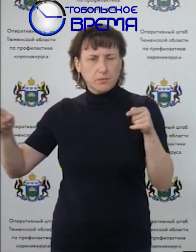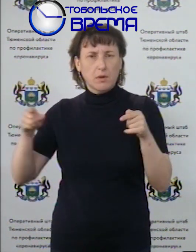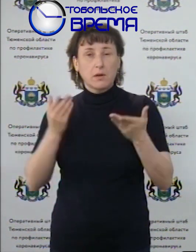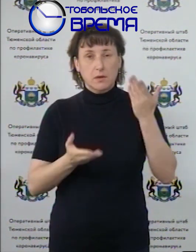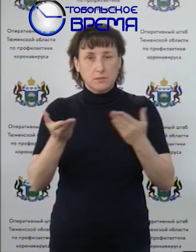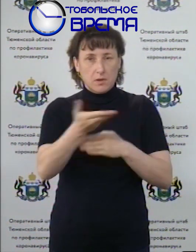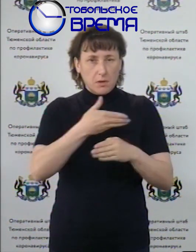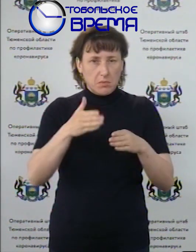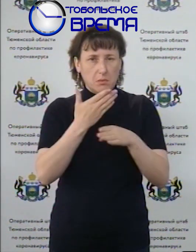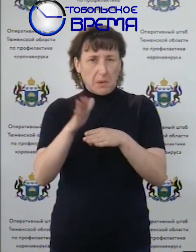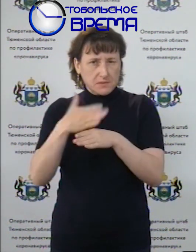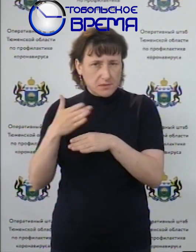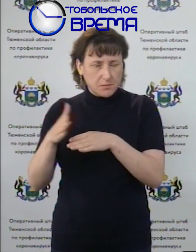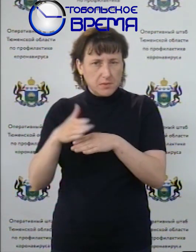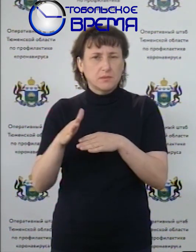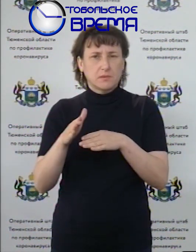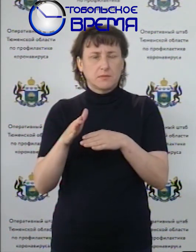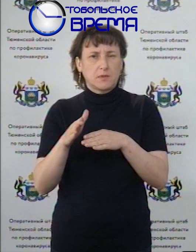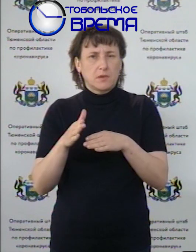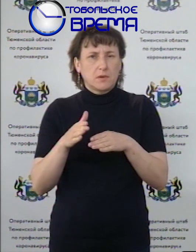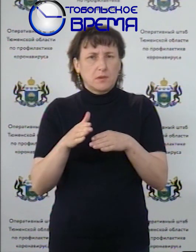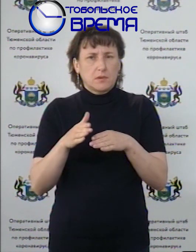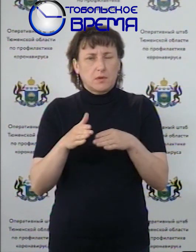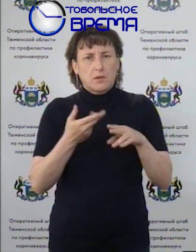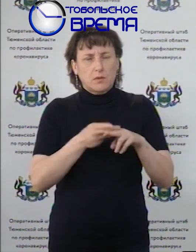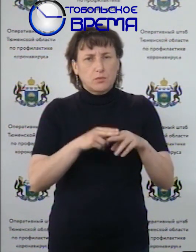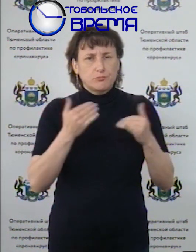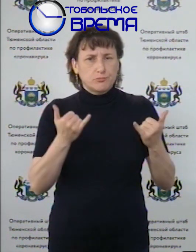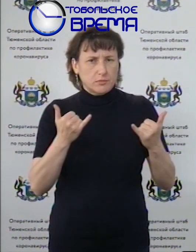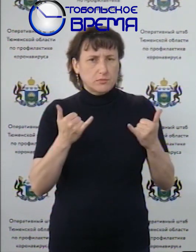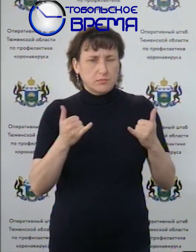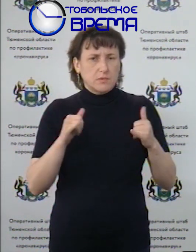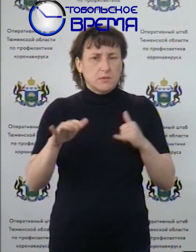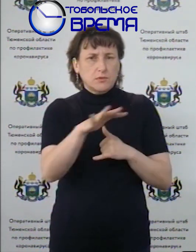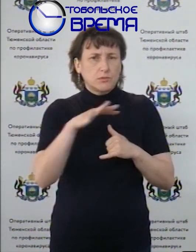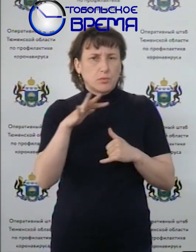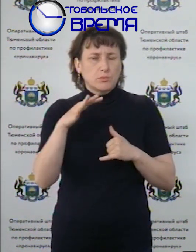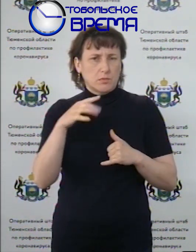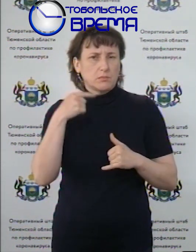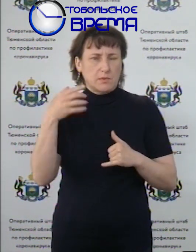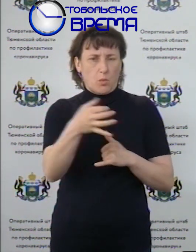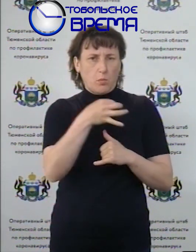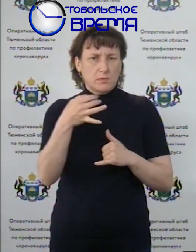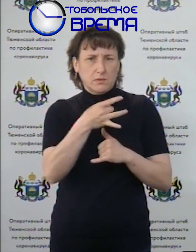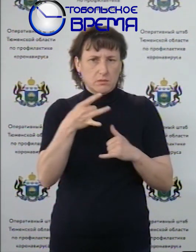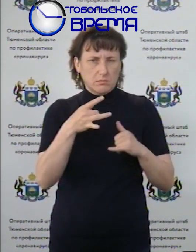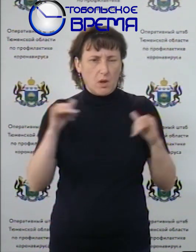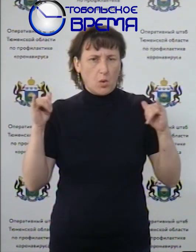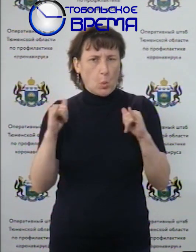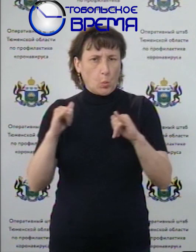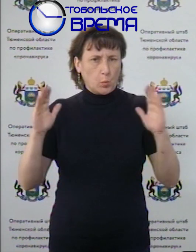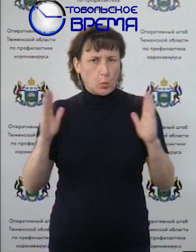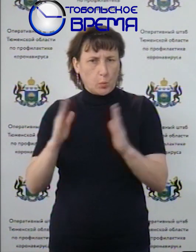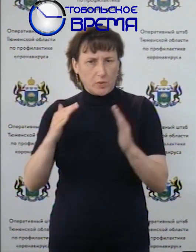сможем постепенно, поэтапно, сохраняя ту тенденцию, которая сейчас есть на территории региона, снижать